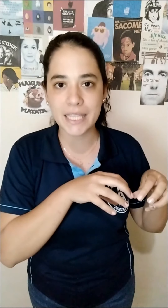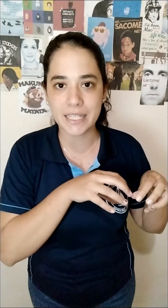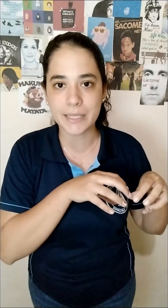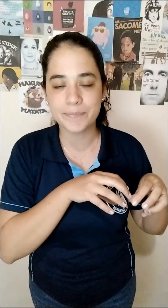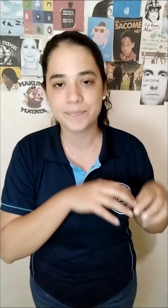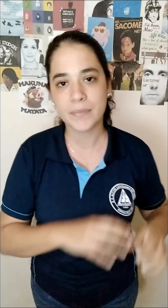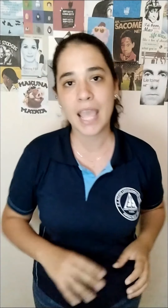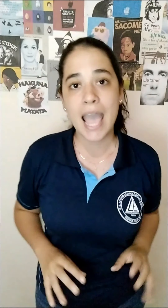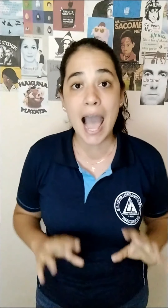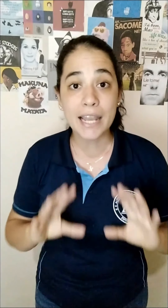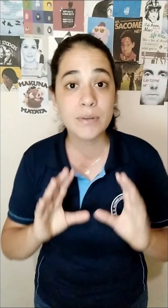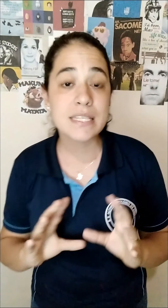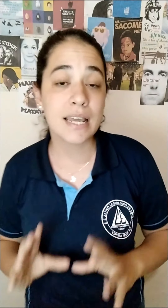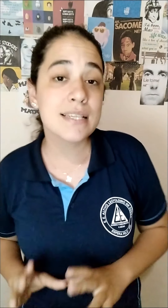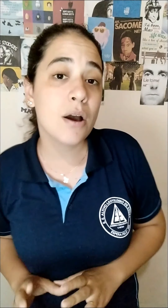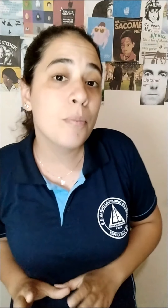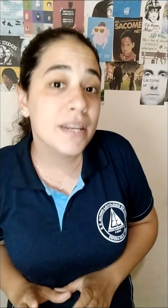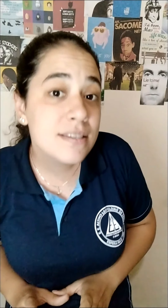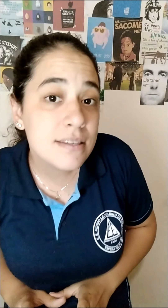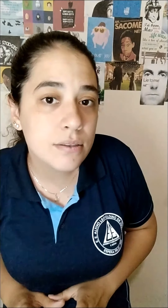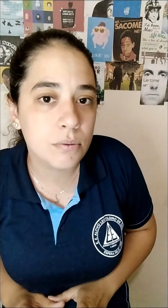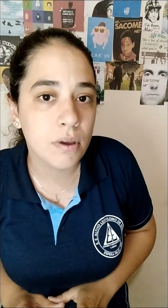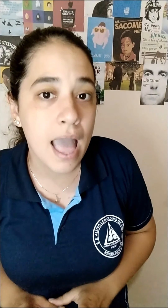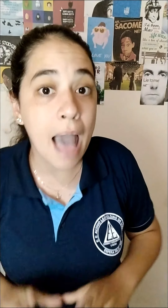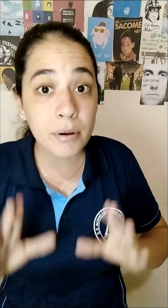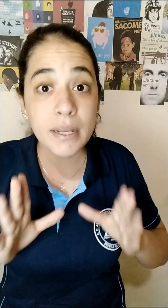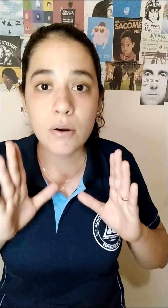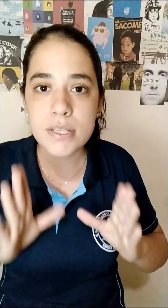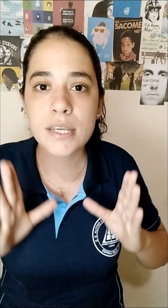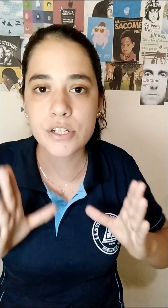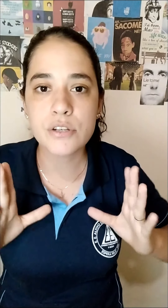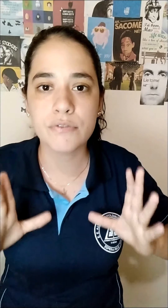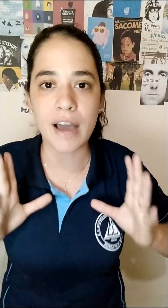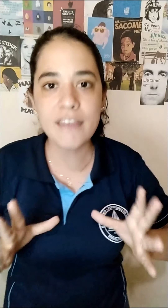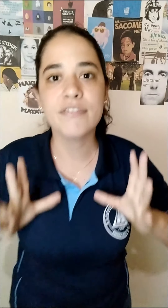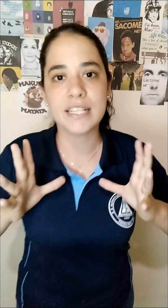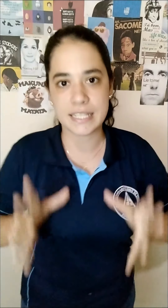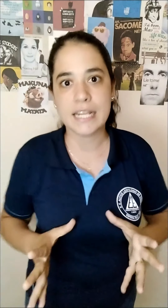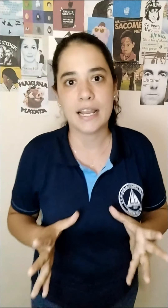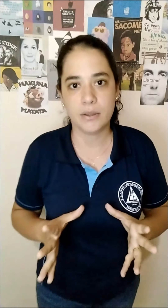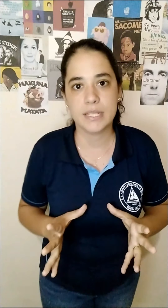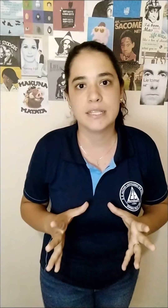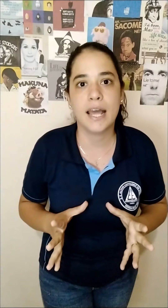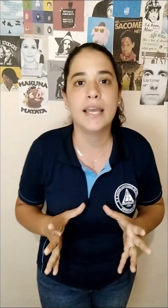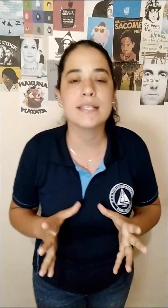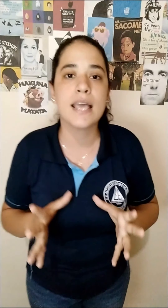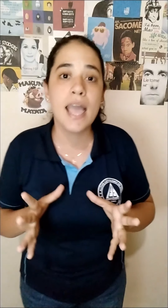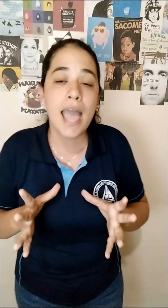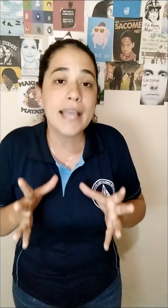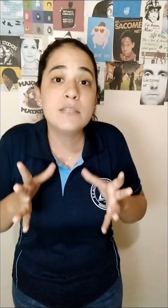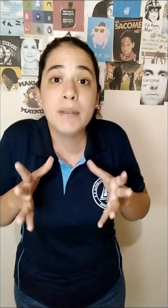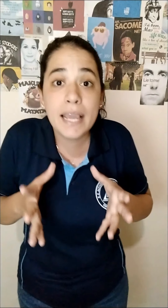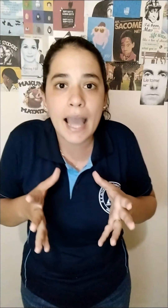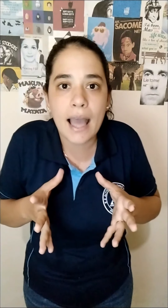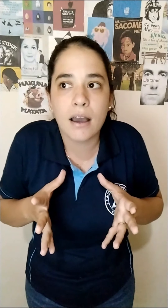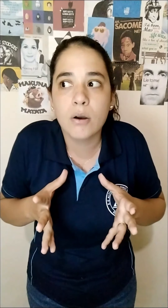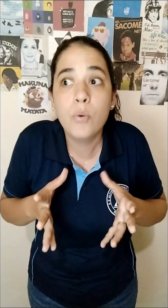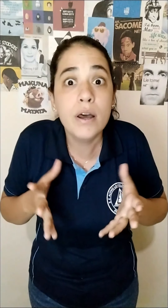brincadeira. A língua de sinais é algo parecido. A primeira coisa que a gente vai fazer na língua de sinais é explicar quando